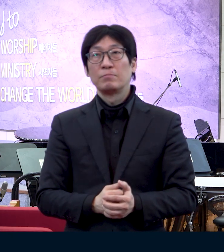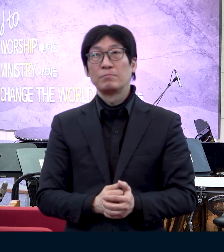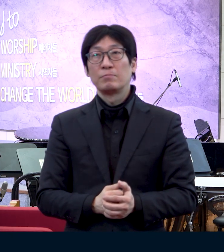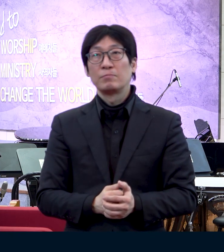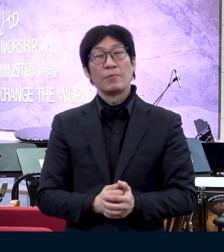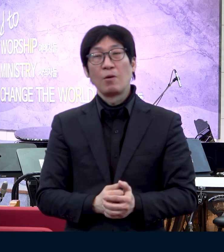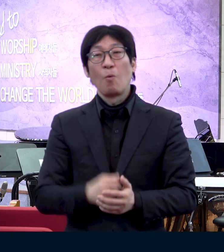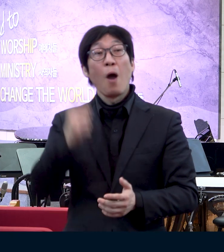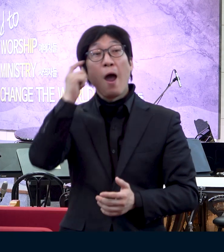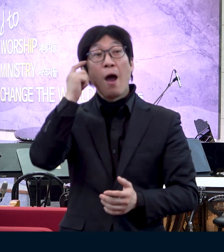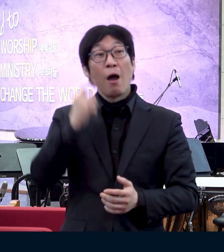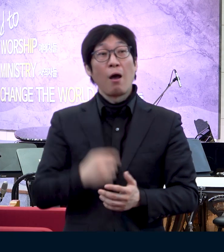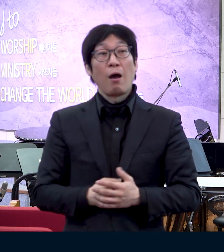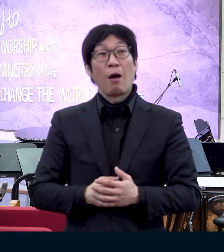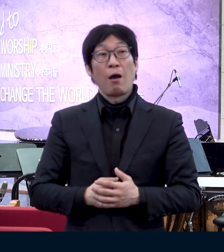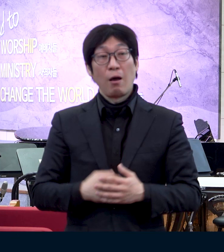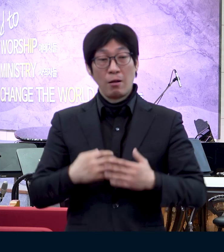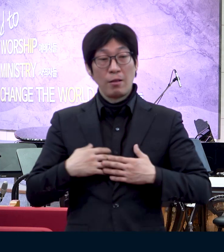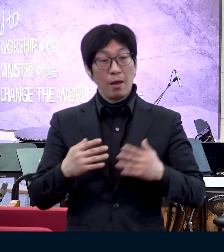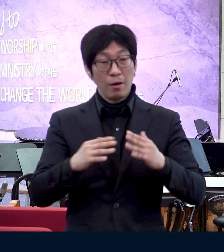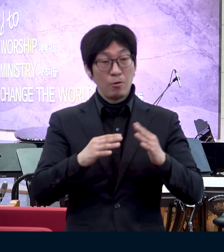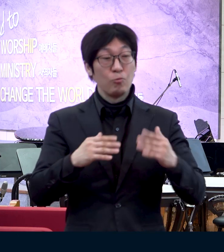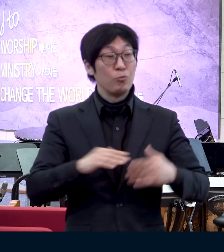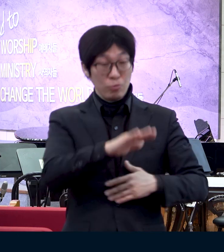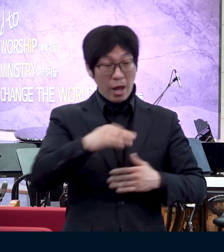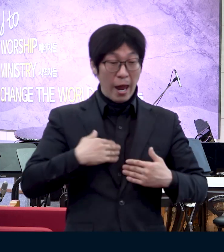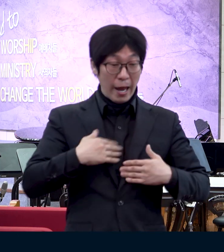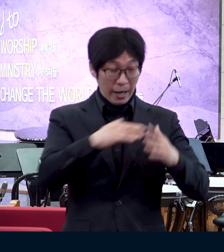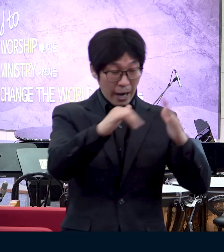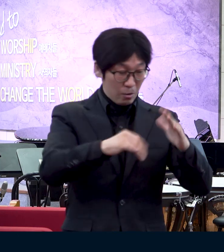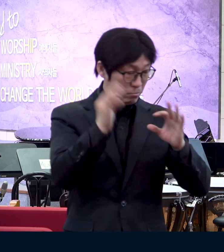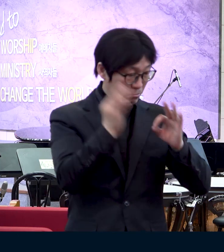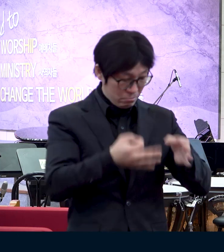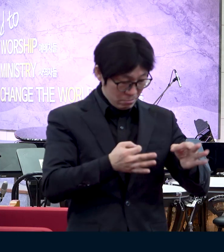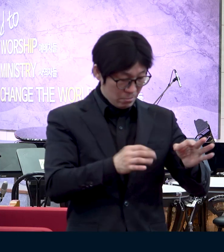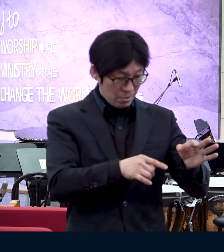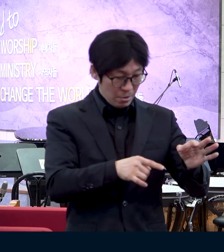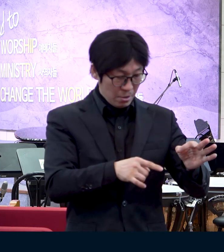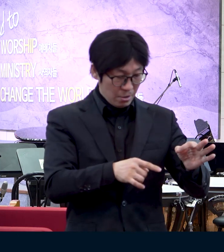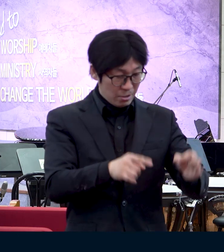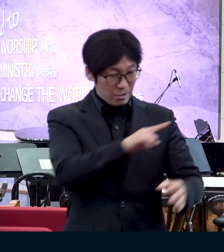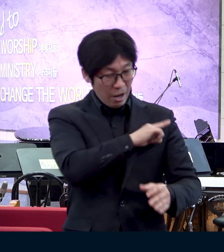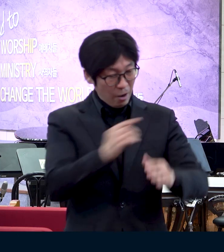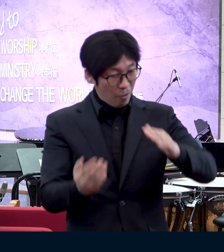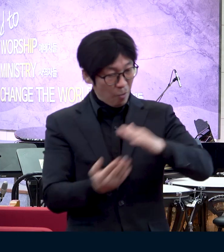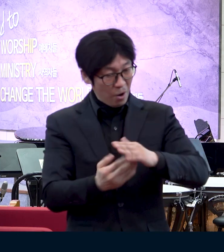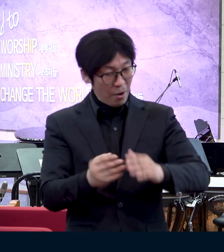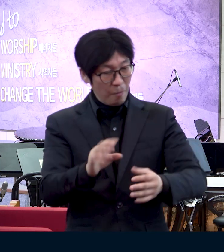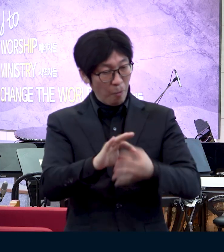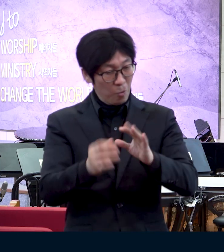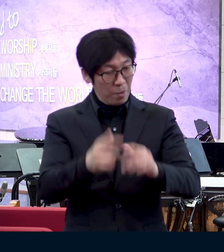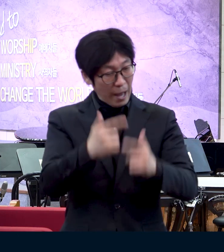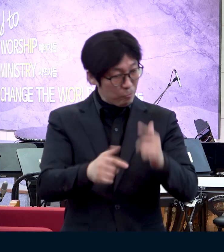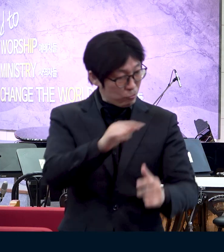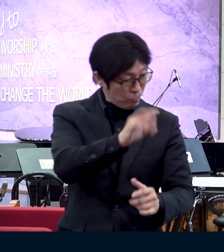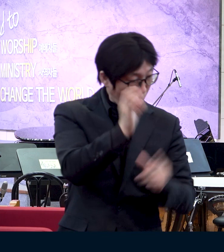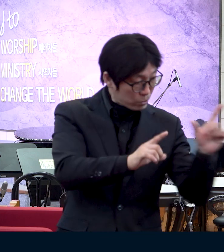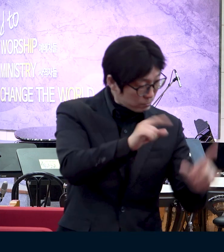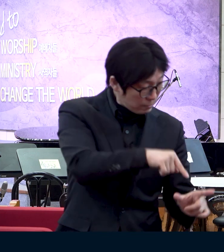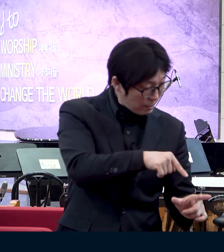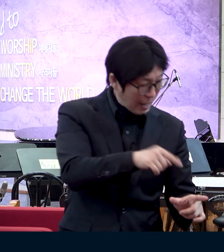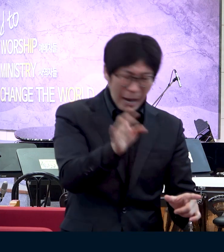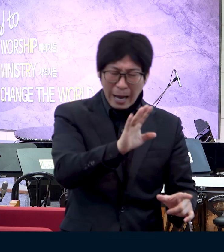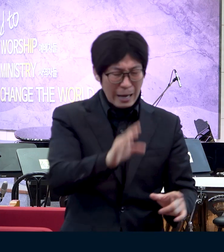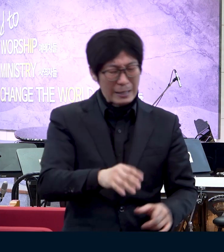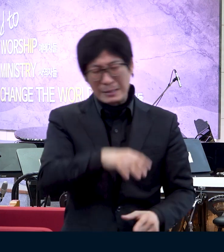아무리 그래도 나는 아닌 것 같아요. 자신의 가족을 보면서 극상품 포도나무는커녕 정말